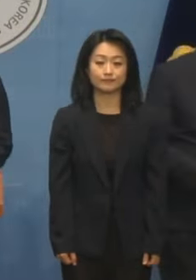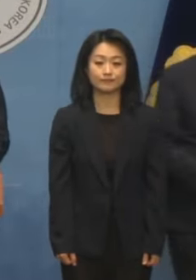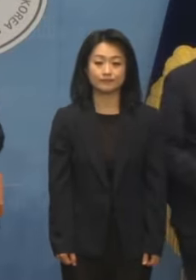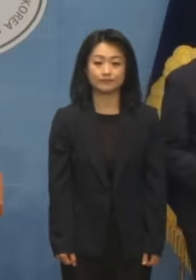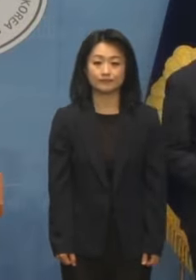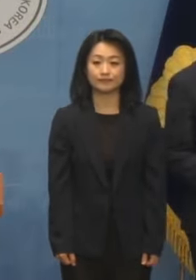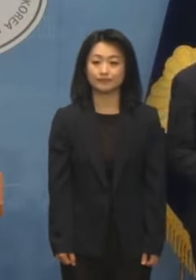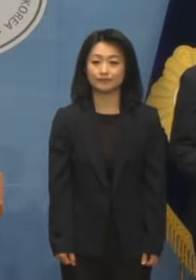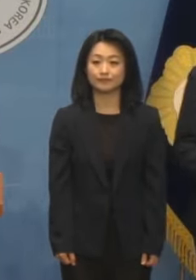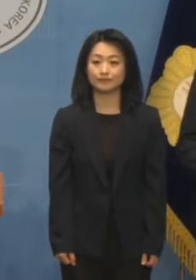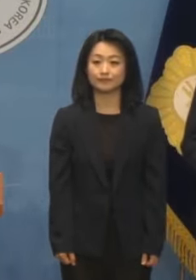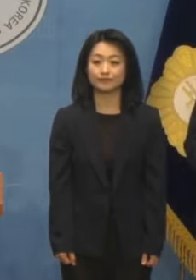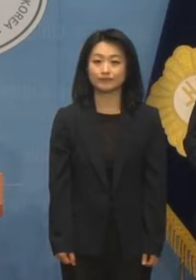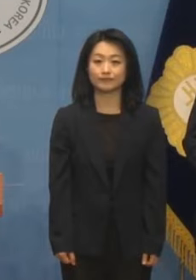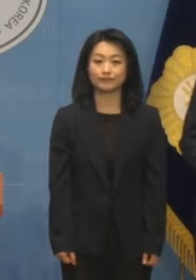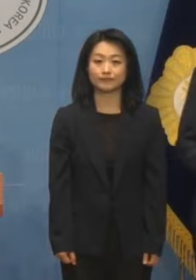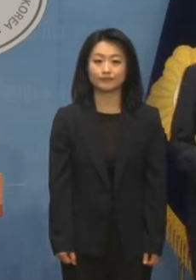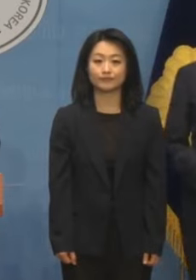예.